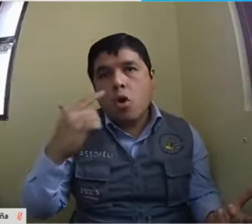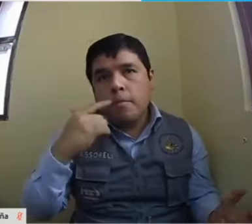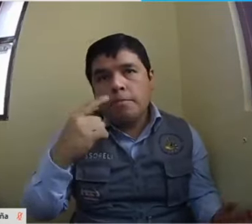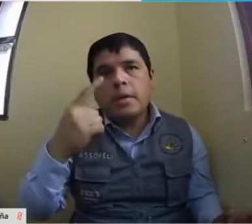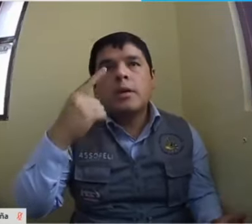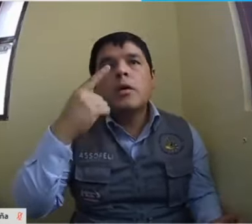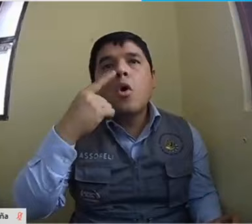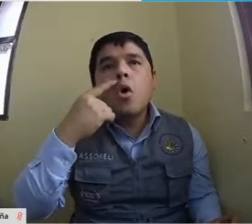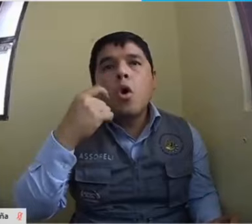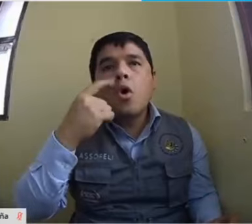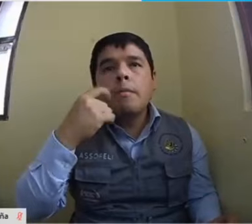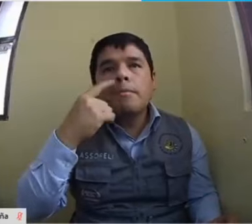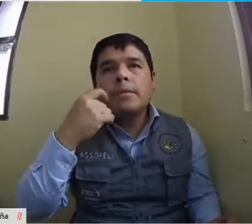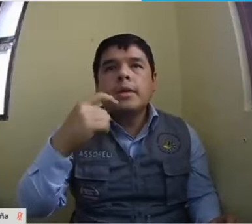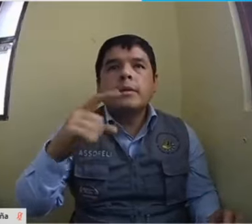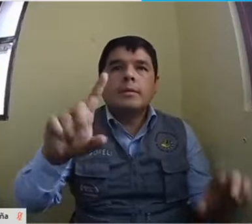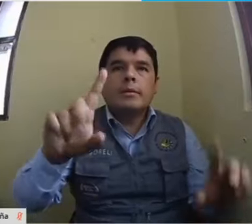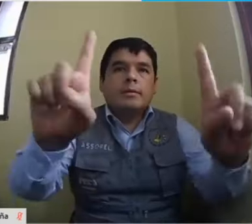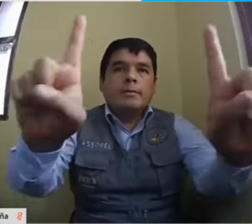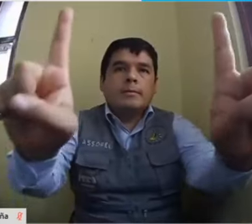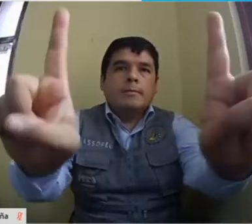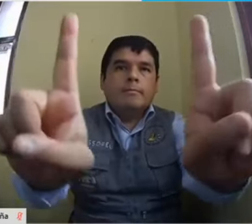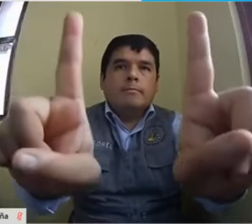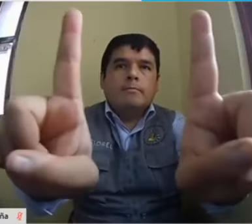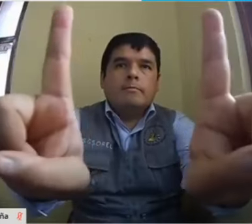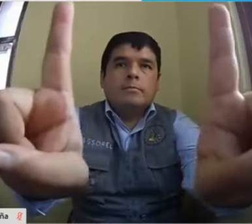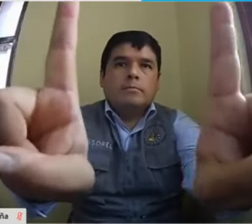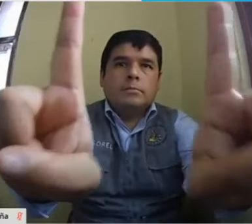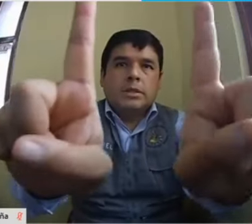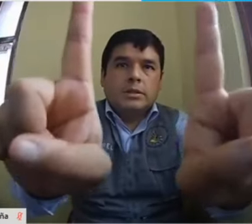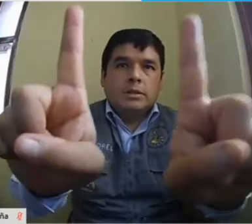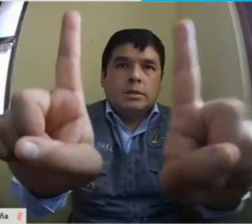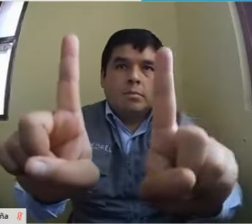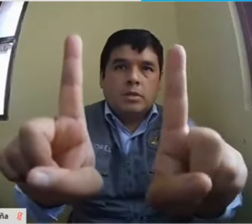Exacto, muy bien. Ustedes saben ya, hombre y los índices.